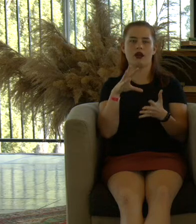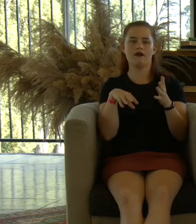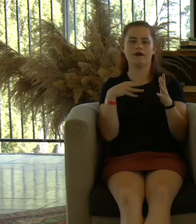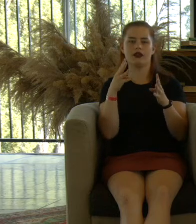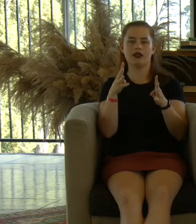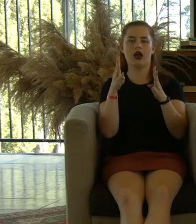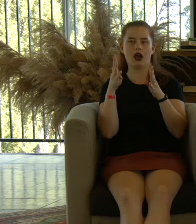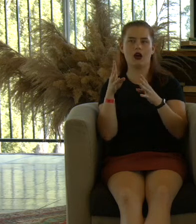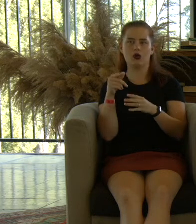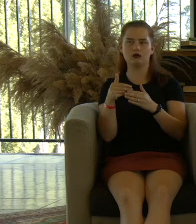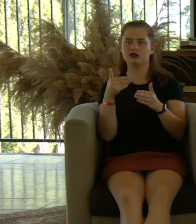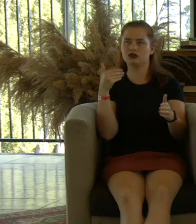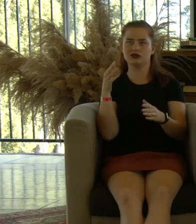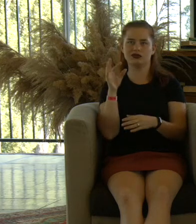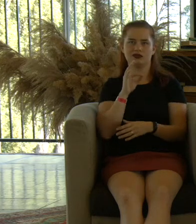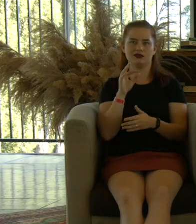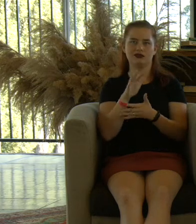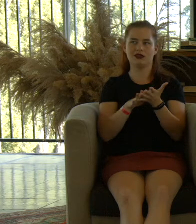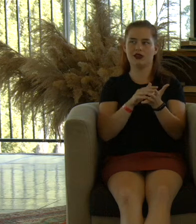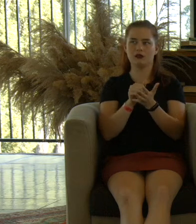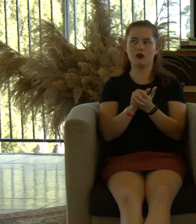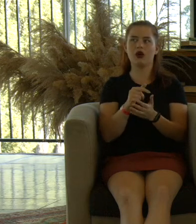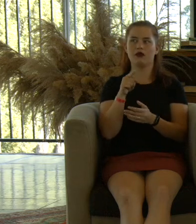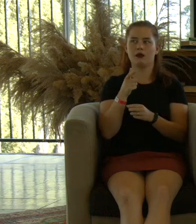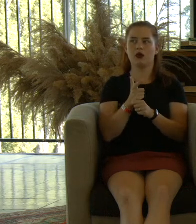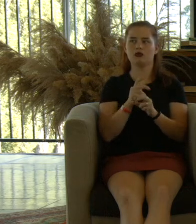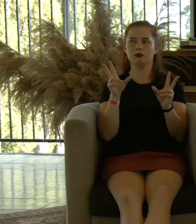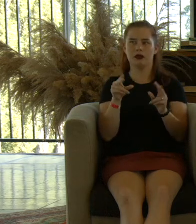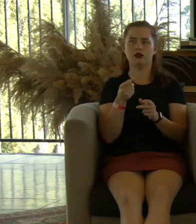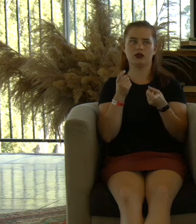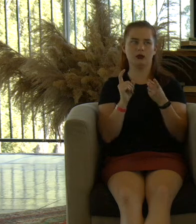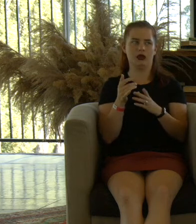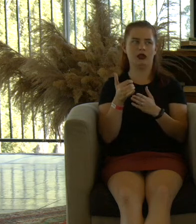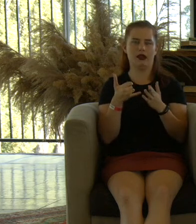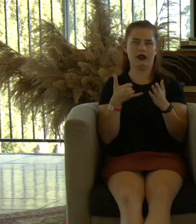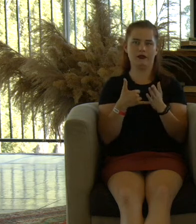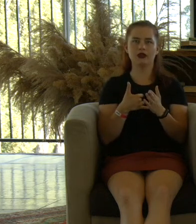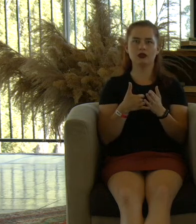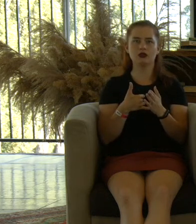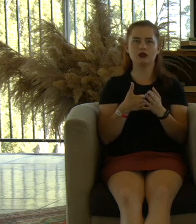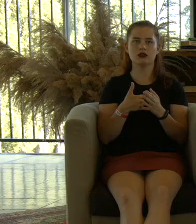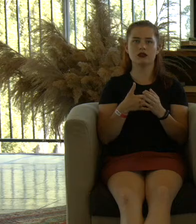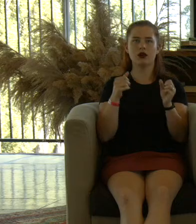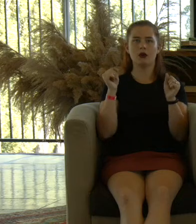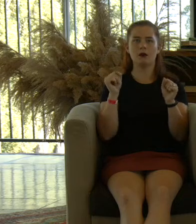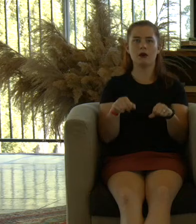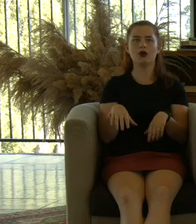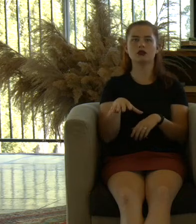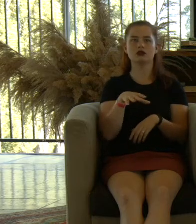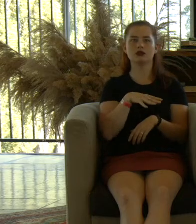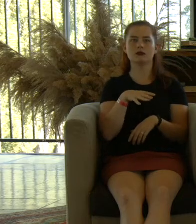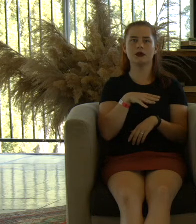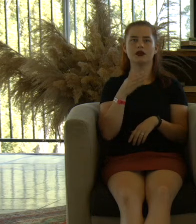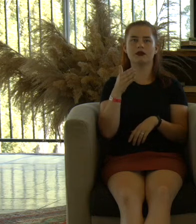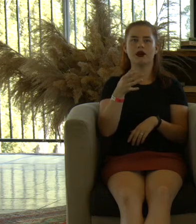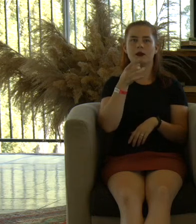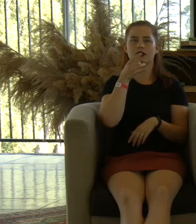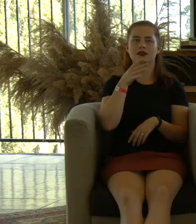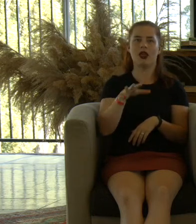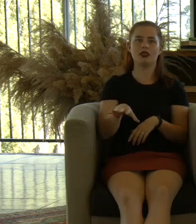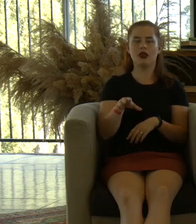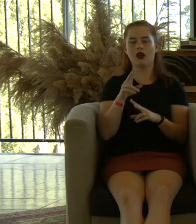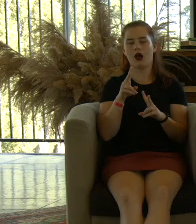испортил, в отличие от большинства, вам очень сильно повезло, и это натуральное вино. То есть оно может быть, знаете, оно может быть вам не нравится, оно